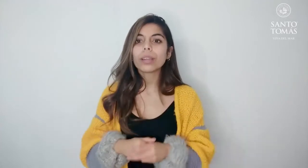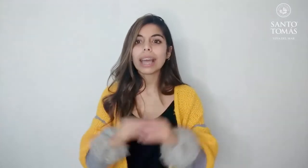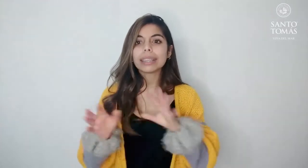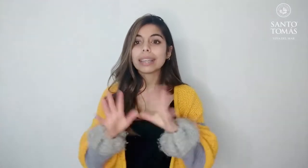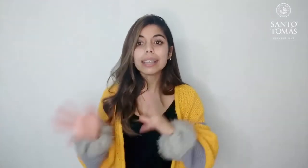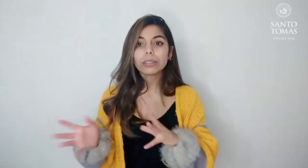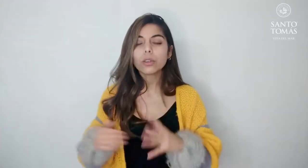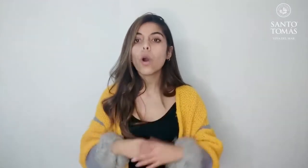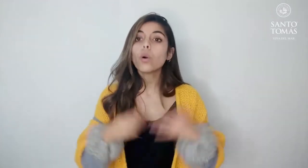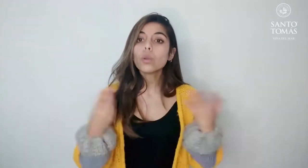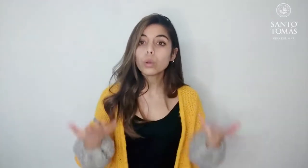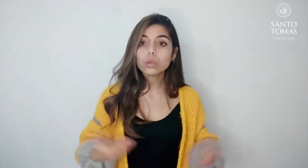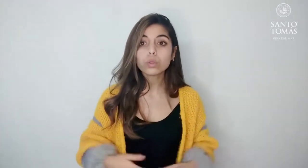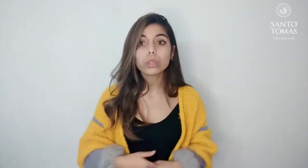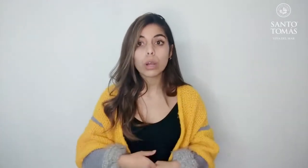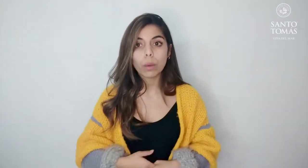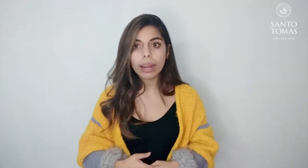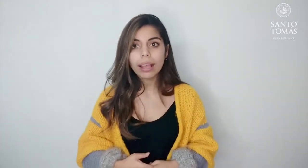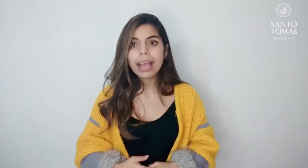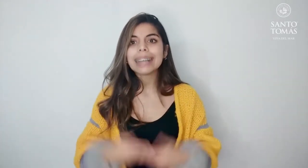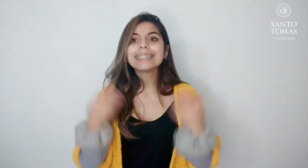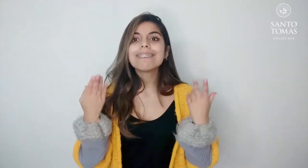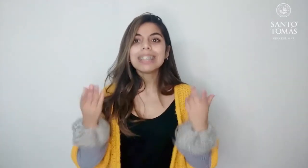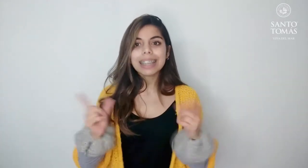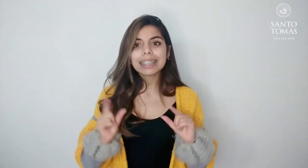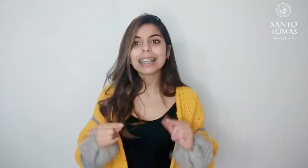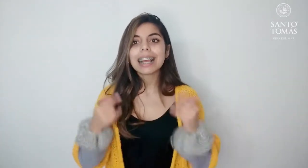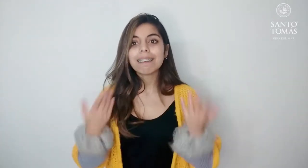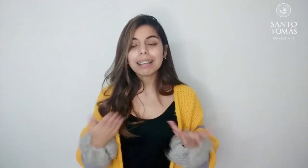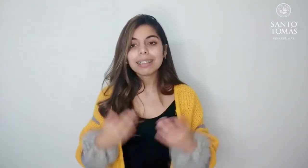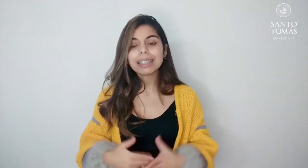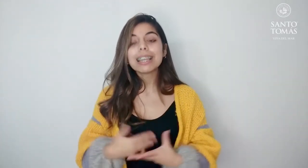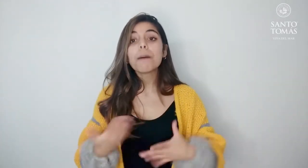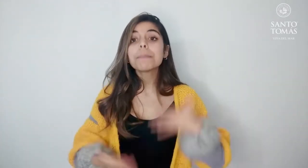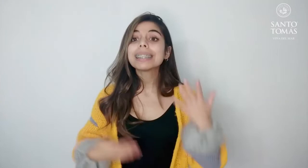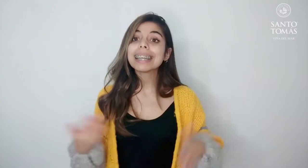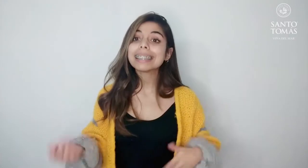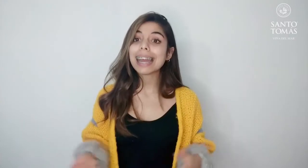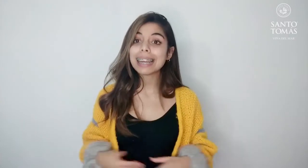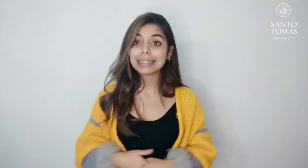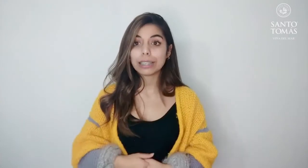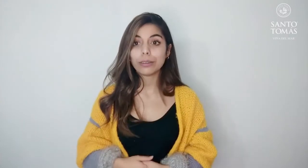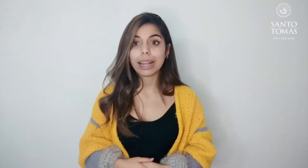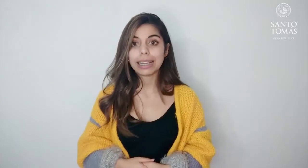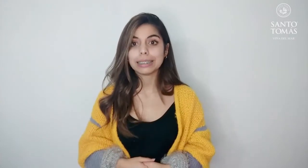que ande trayendo, o incluso su celular. Así evita que se le acabe la batería mientras está realizando la clase.